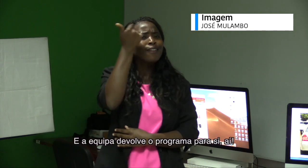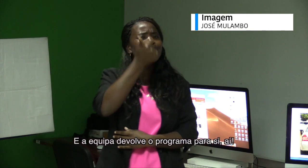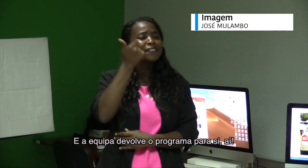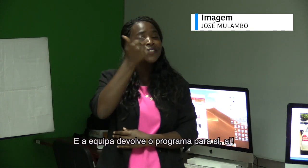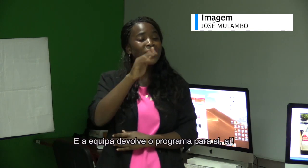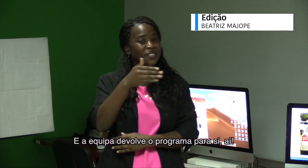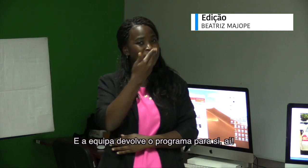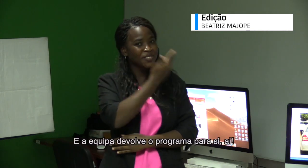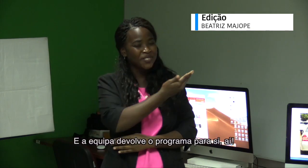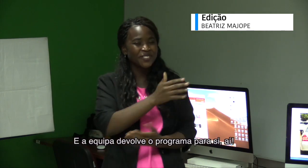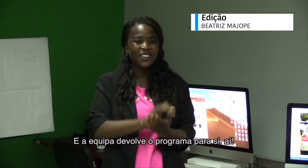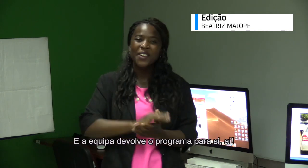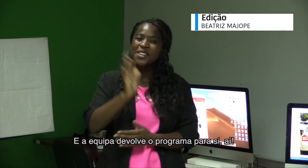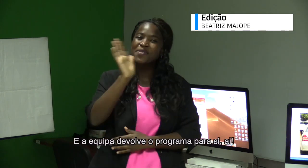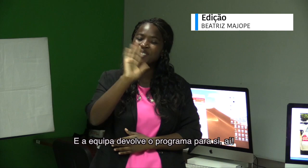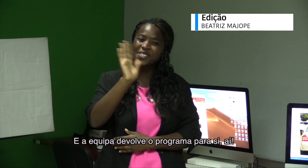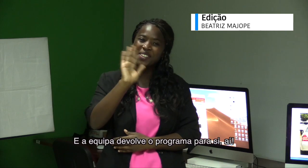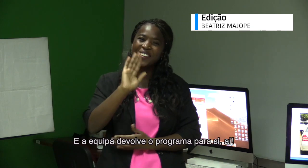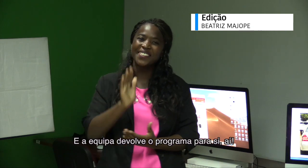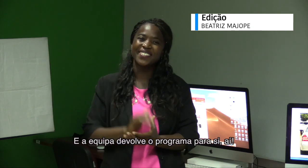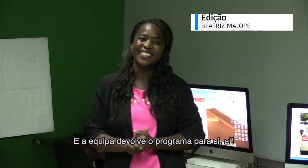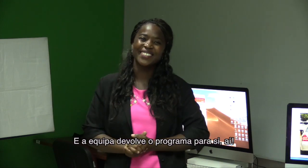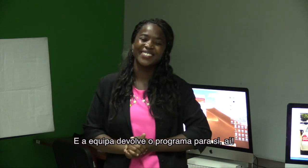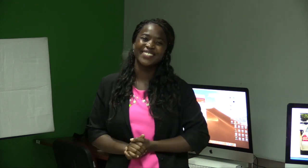E a equipa devolve o programa para si aí.